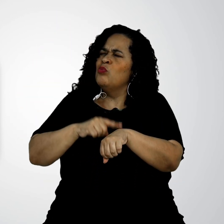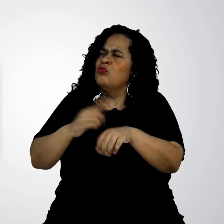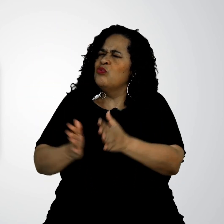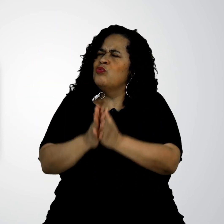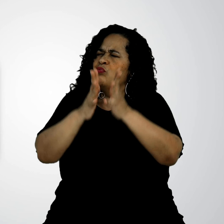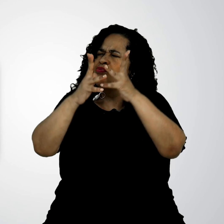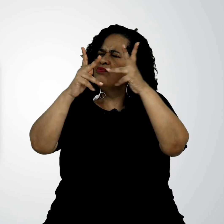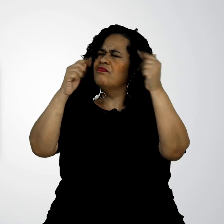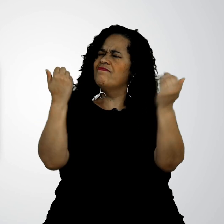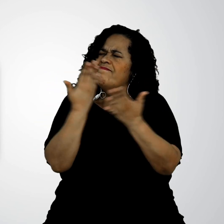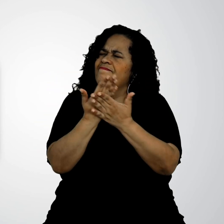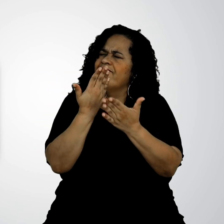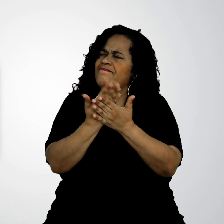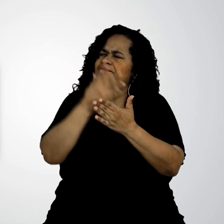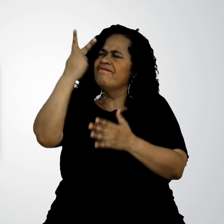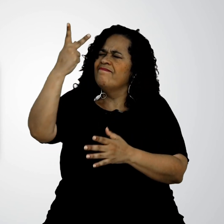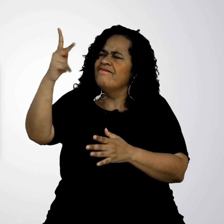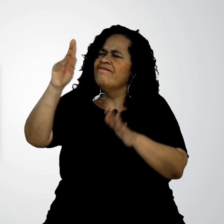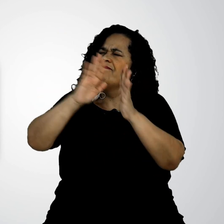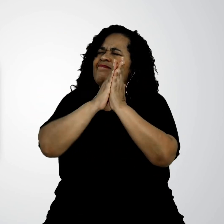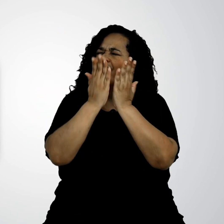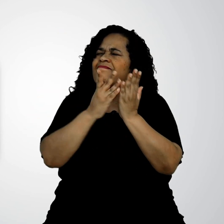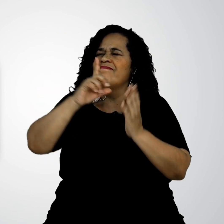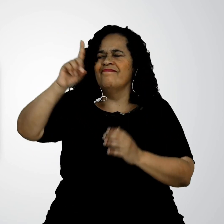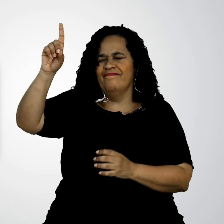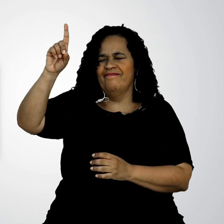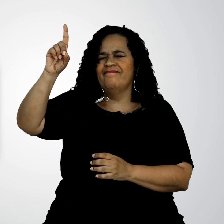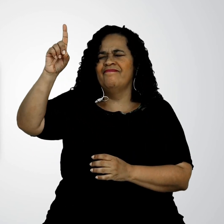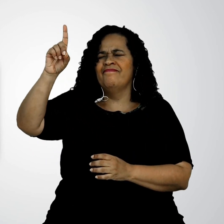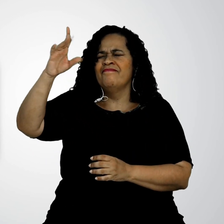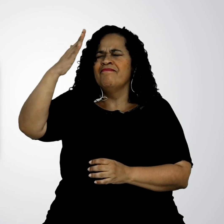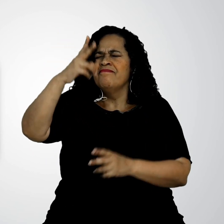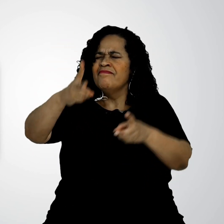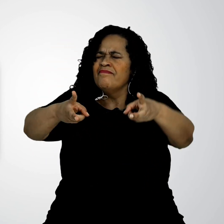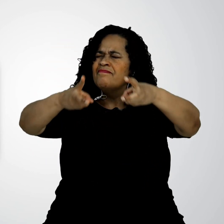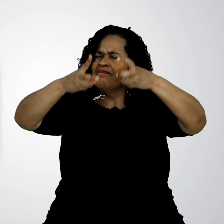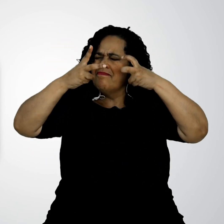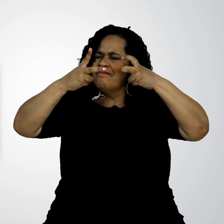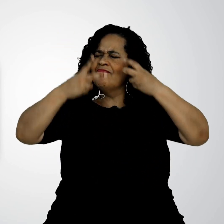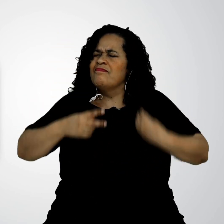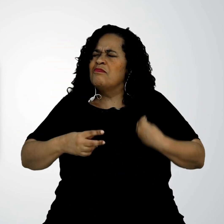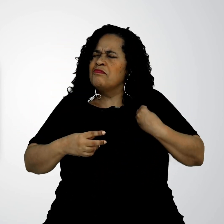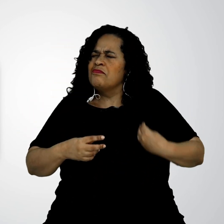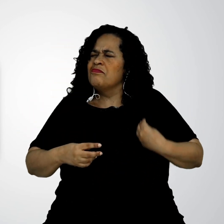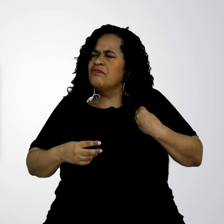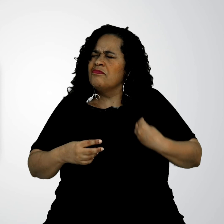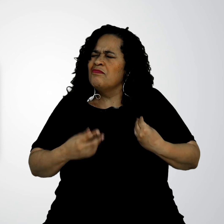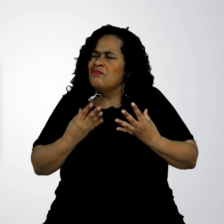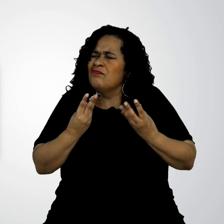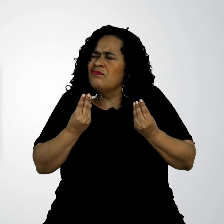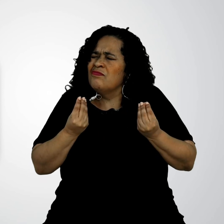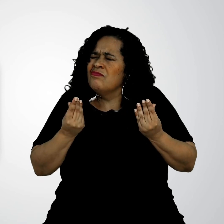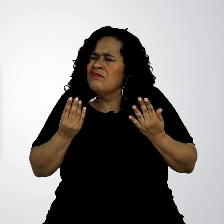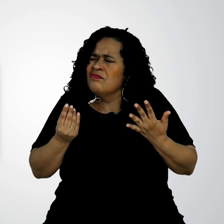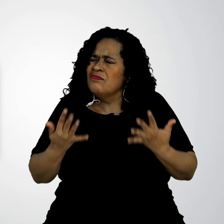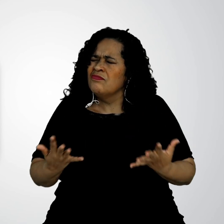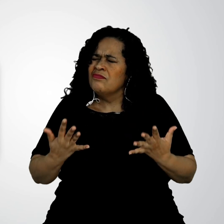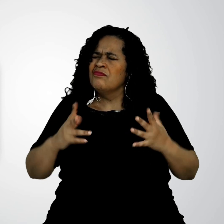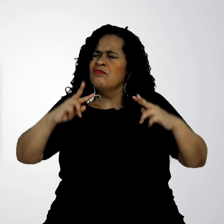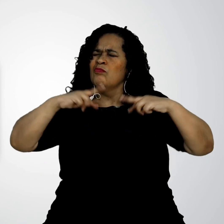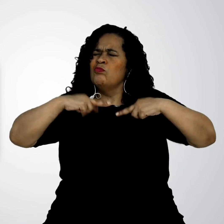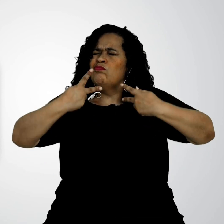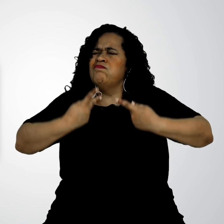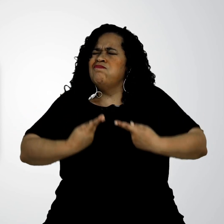sua palavra. Diante de uma situação tão sensível, Senhor, e tão difícil à humanidade, que é com relação